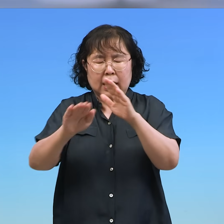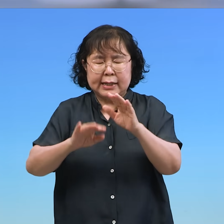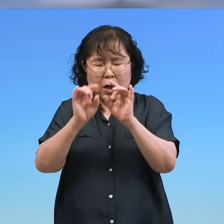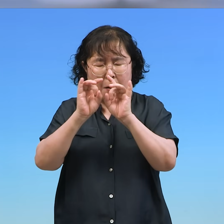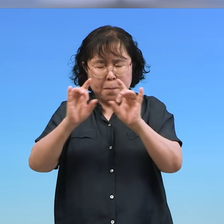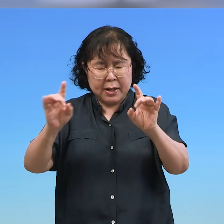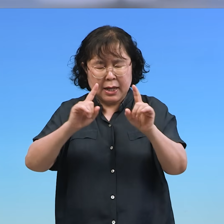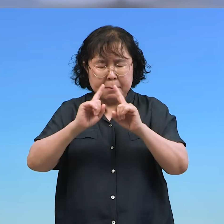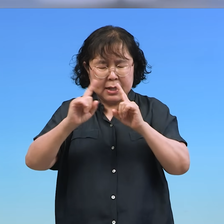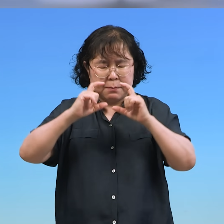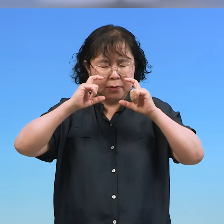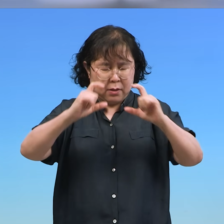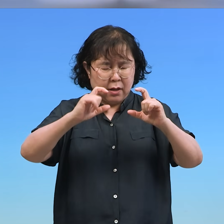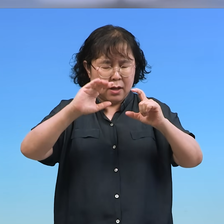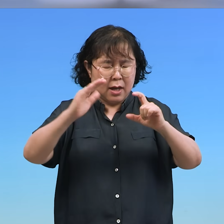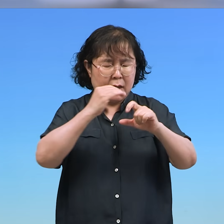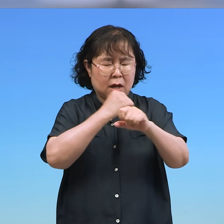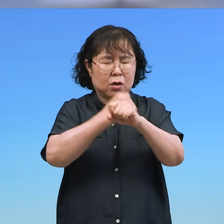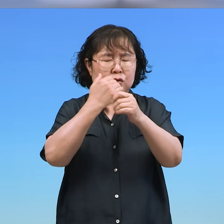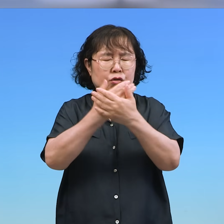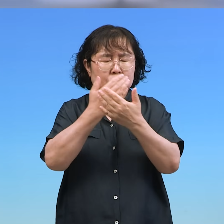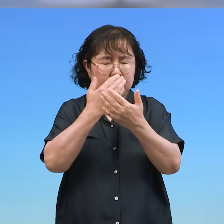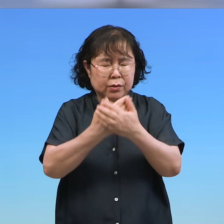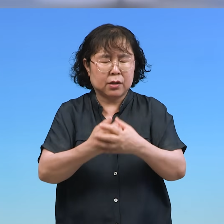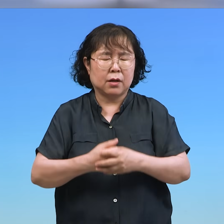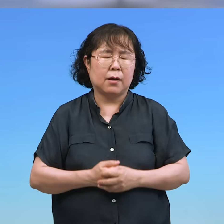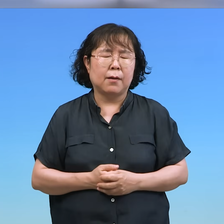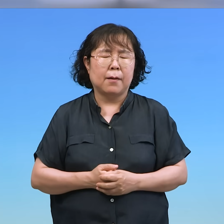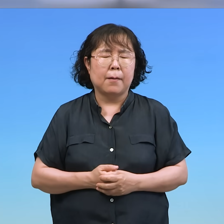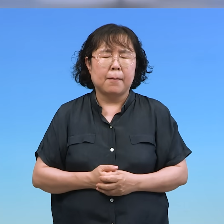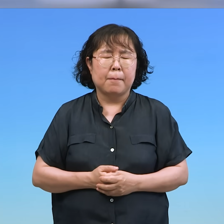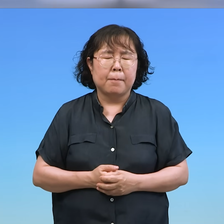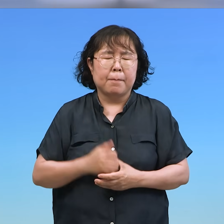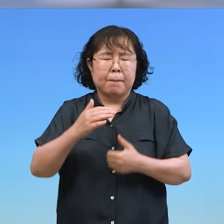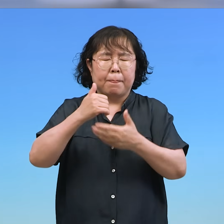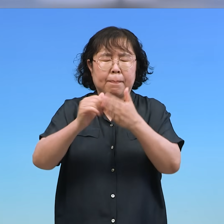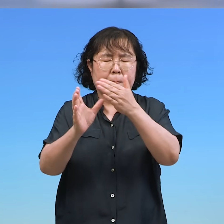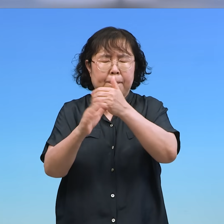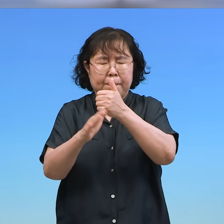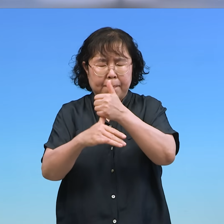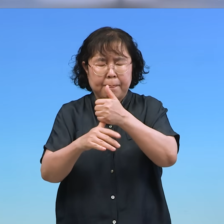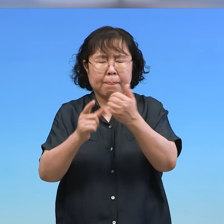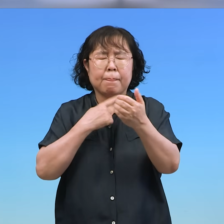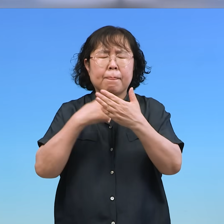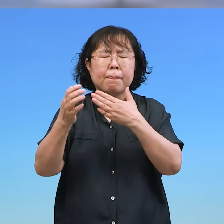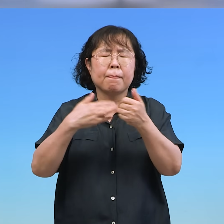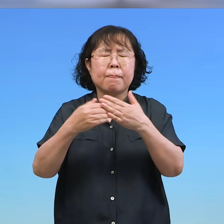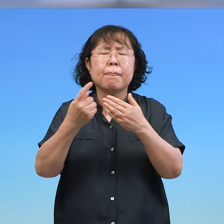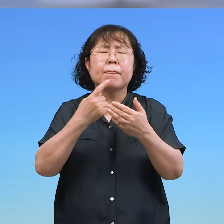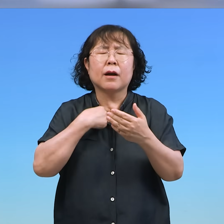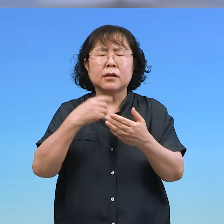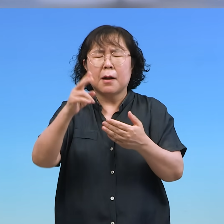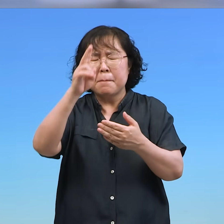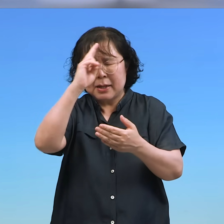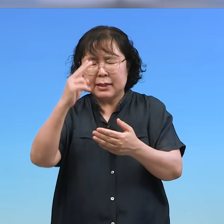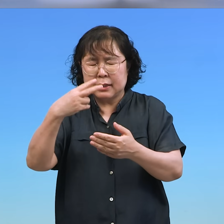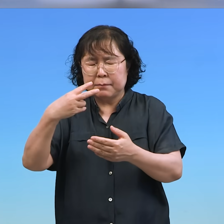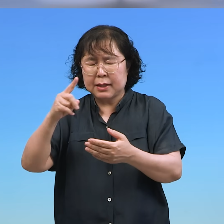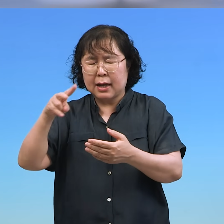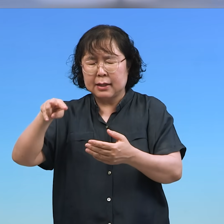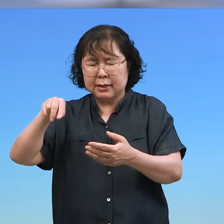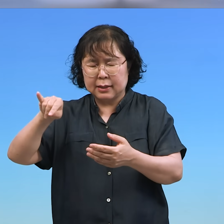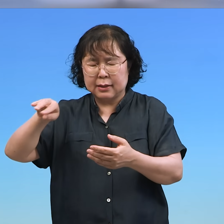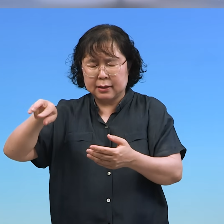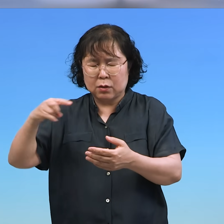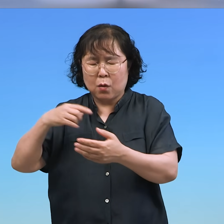이 말씀이 선포되게 하여 주시옵소서. 하나님, 요나가 겪었던 것처럼 마침 다시스로 가는